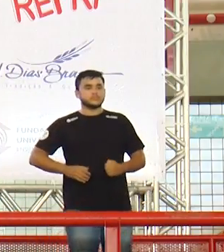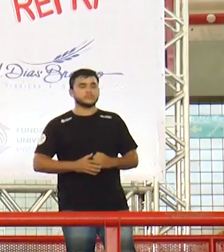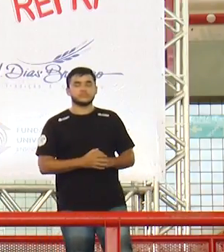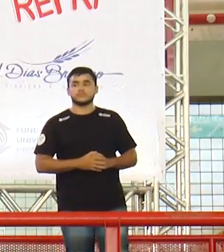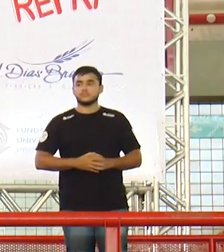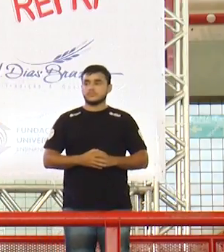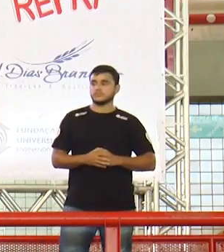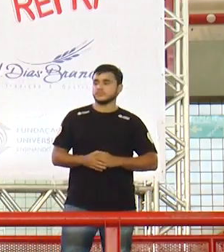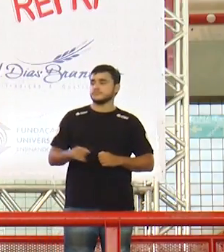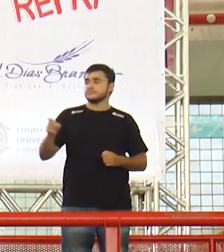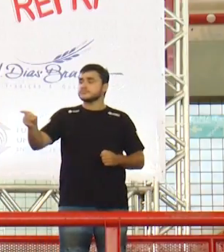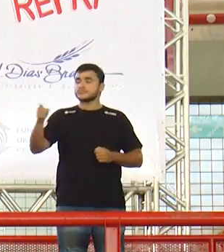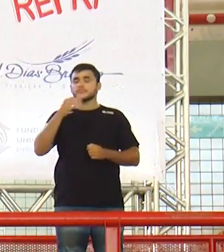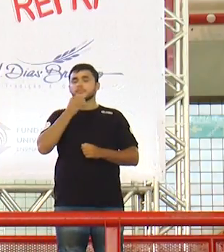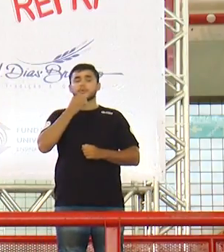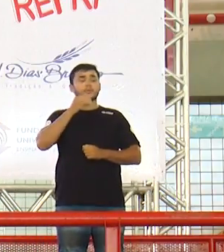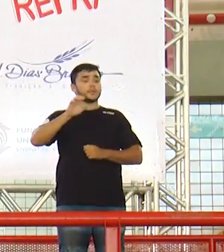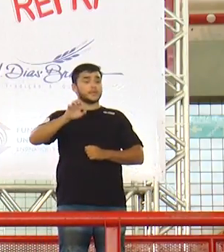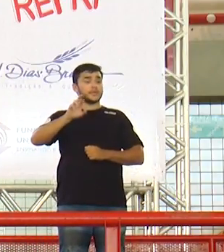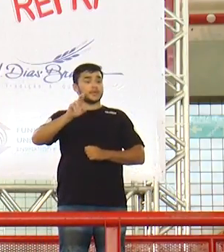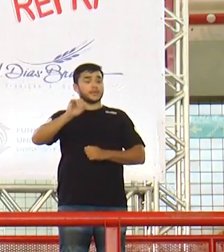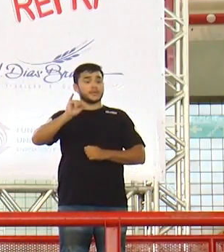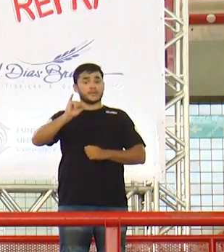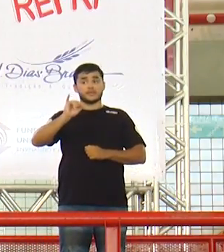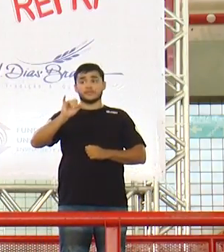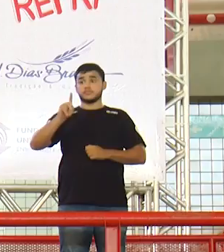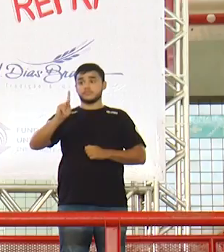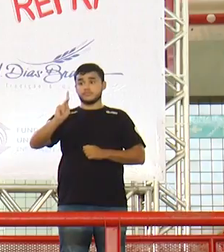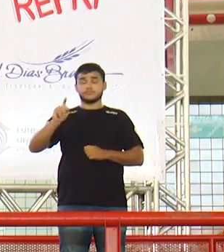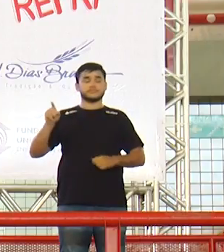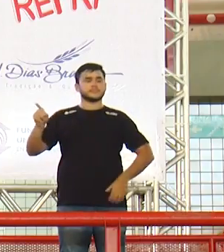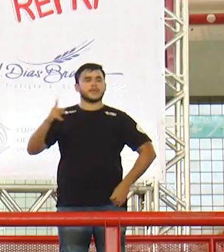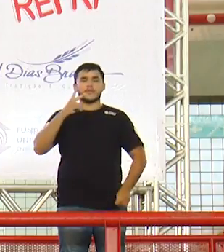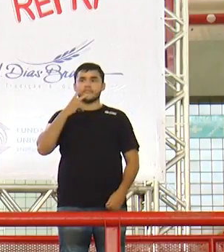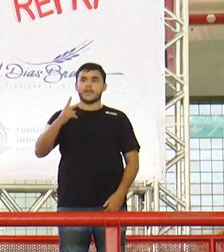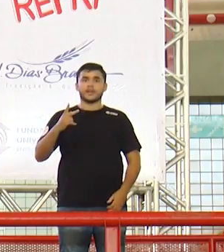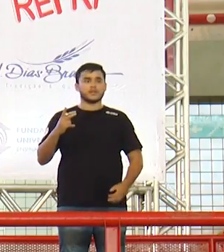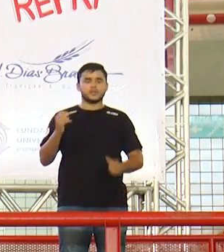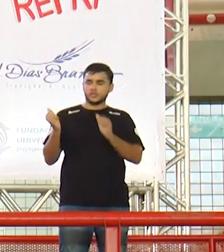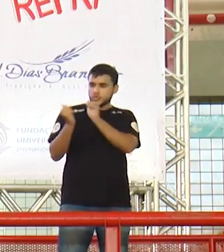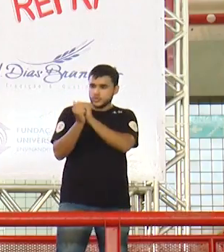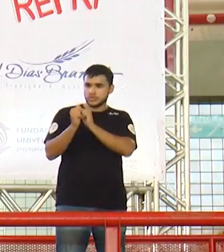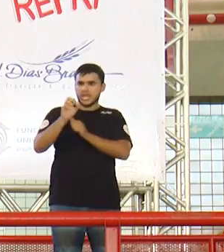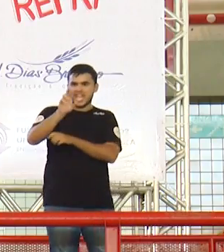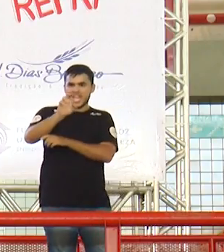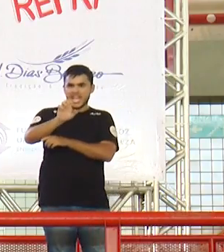O Eric aí, por exemplo, a namoradinha dele podia chegar e falar assim: e aí, vamos ericizar?